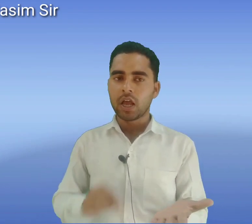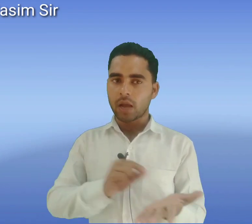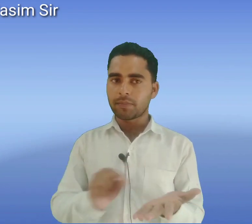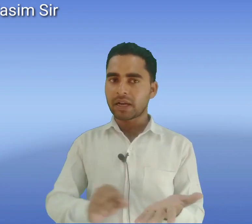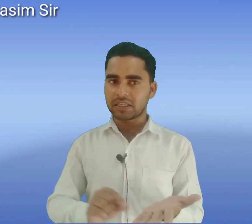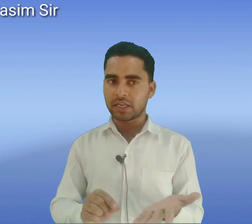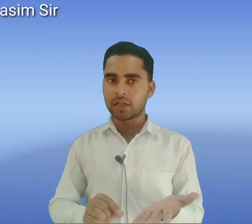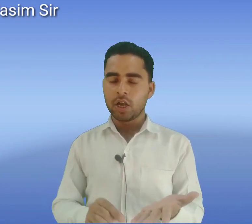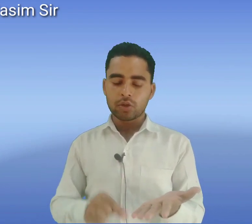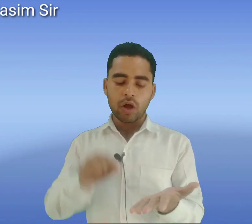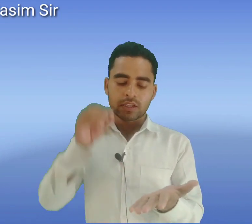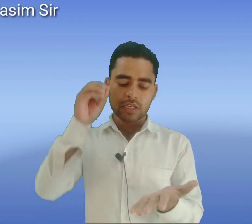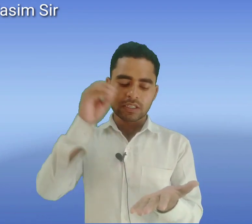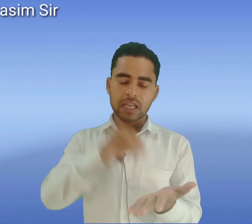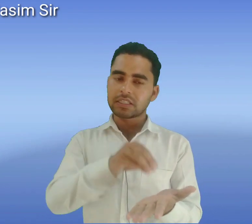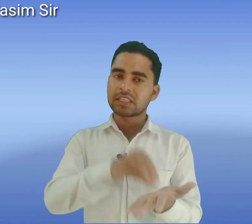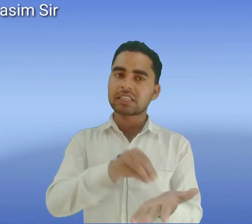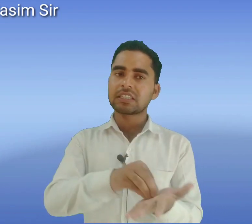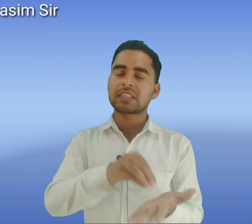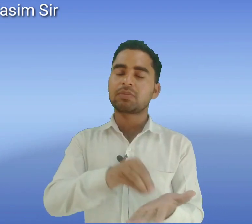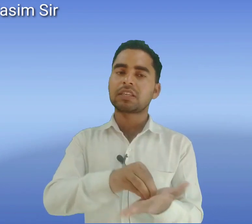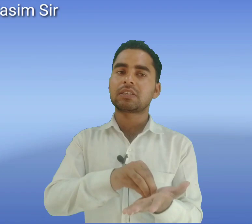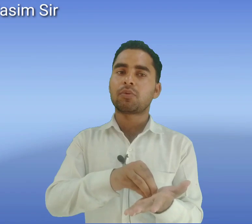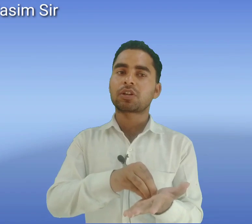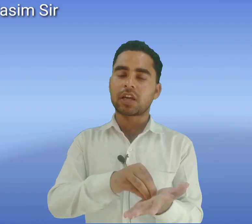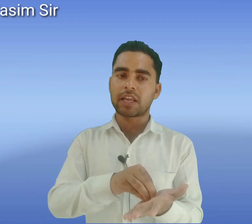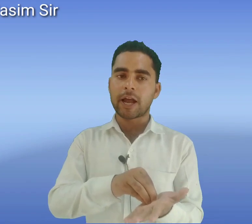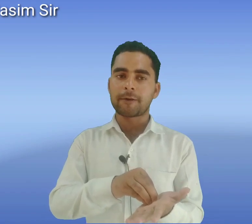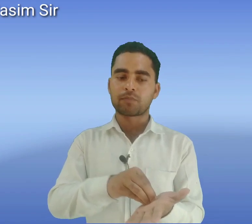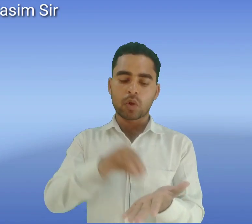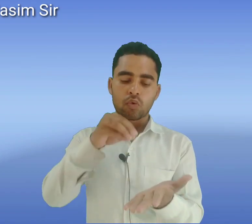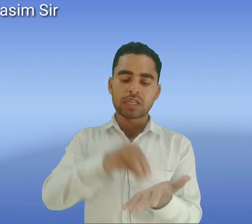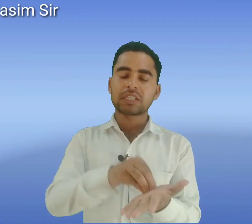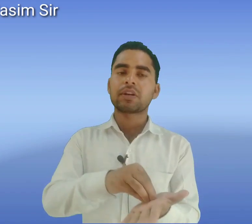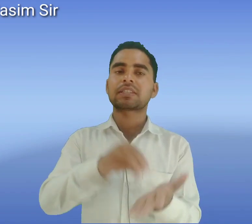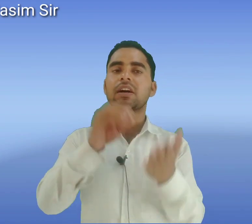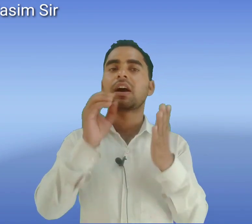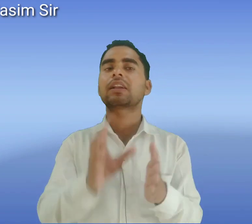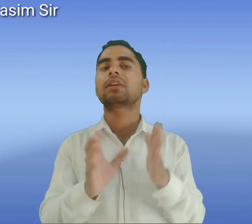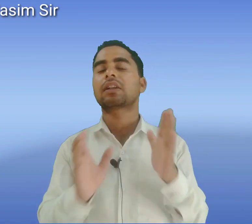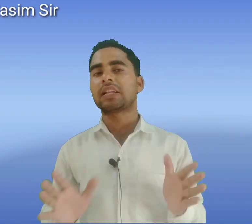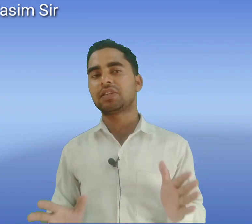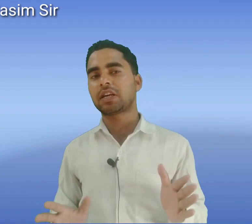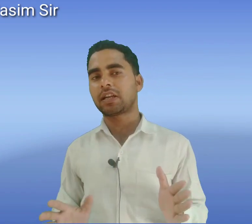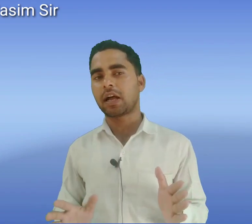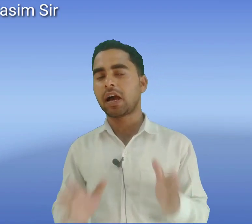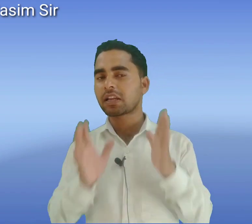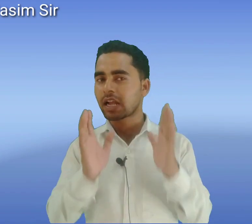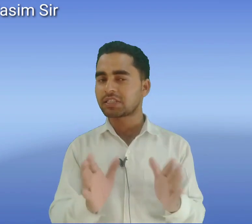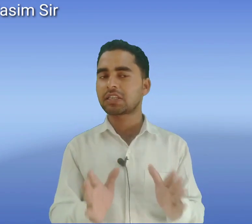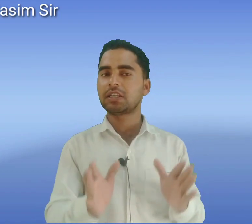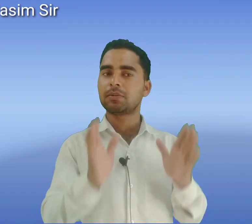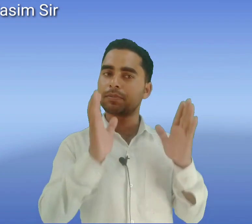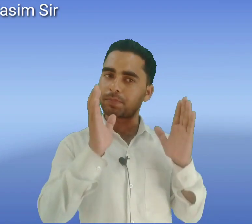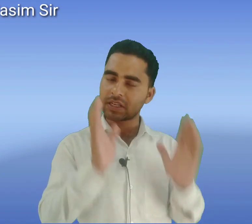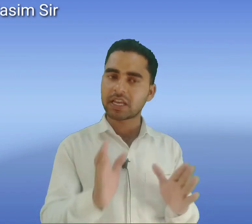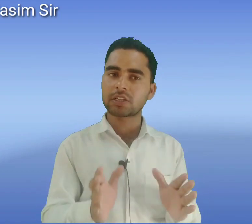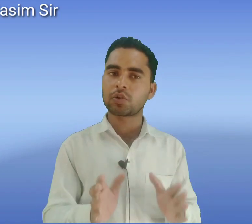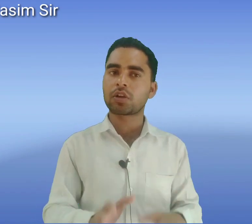अभी बाकी है तो अच्छा जैसे-जैसे सीबीएसई बोर्ड करेगा वैसे-वैसे हर राज्य करेगा हर राज्य की परीक्षाएं